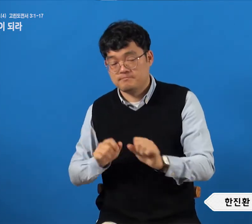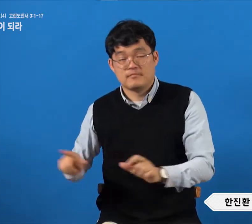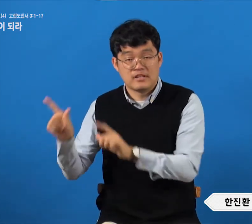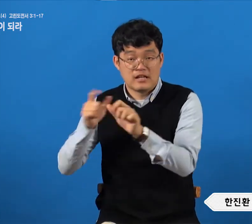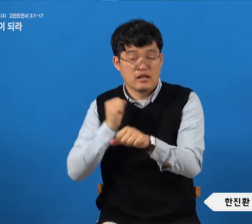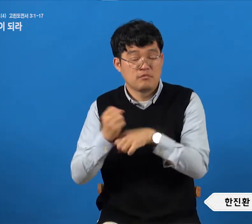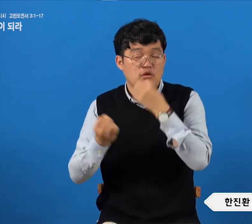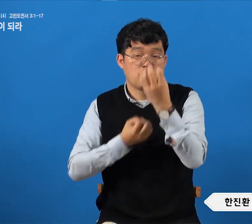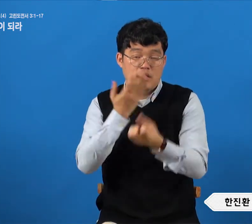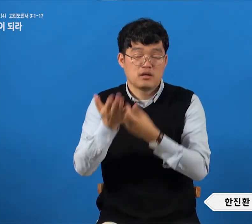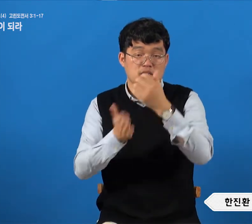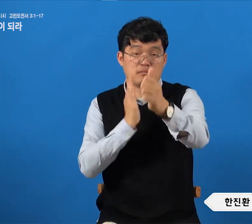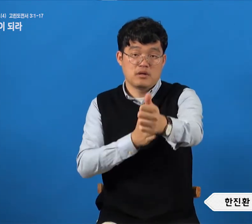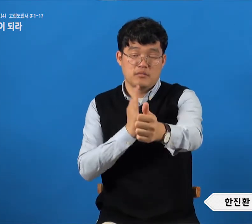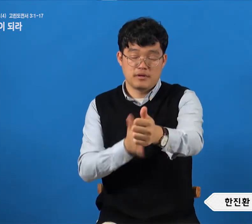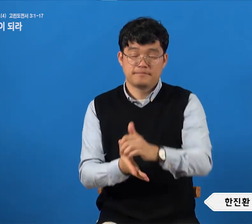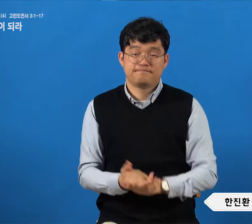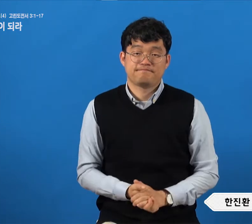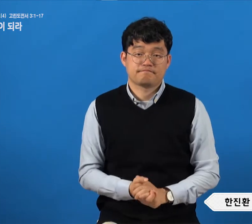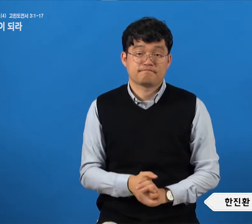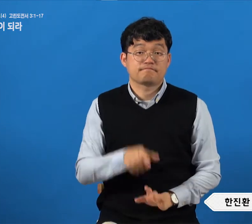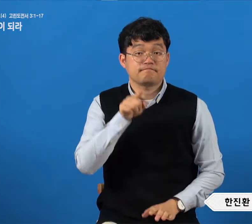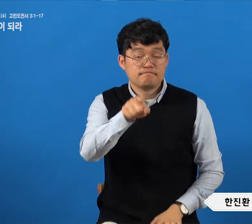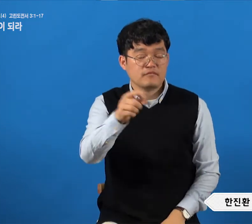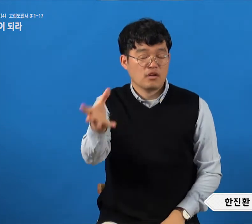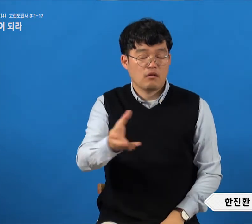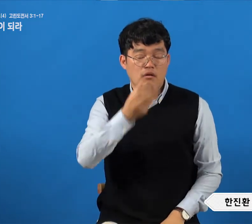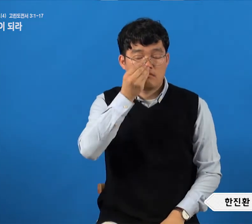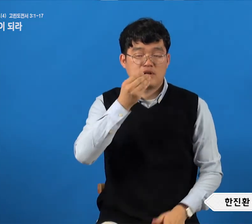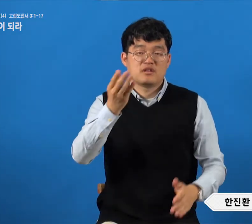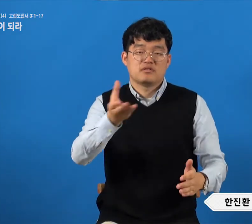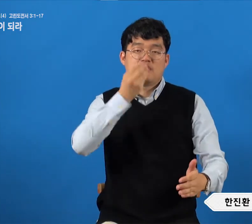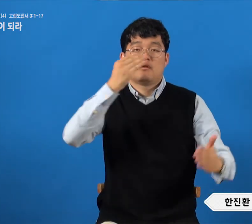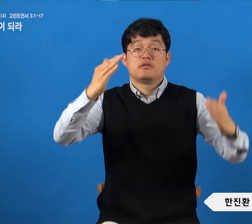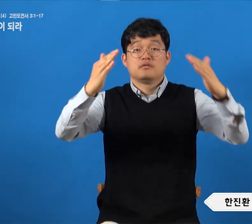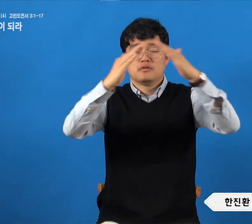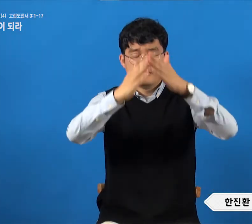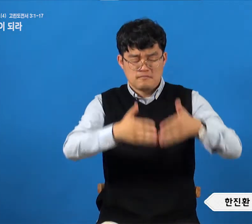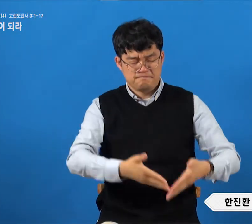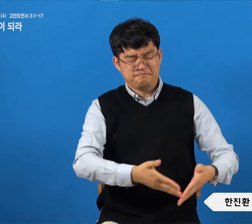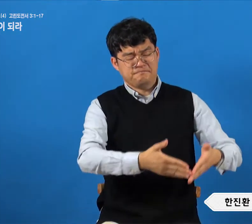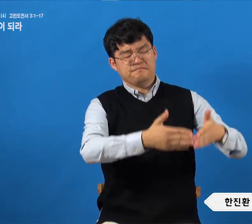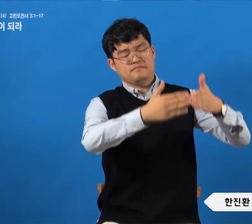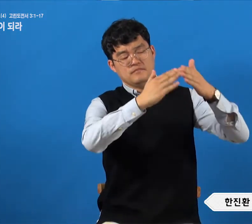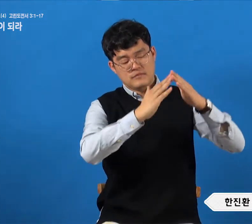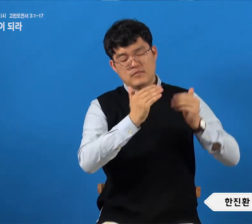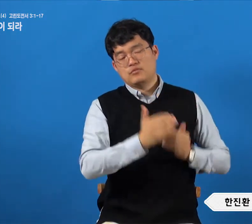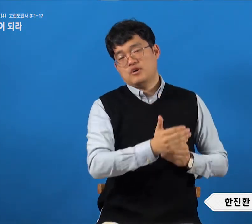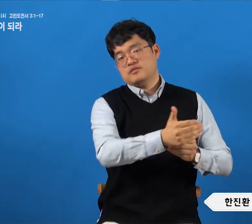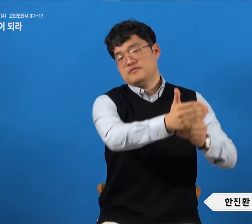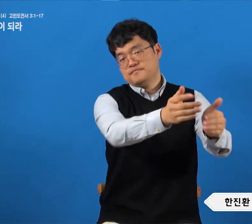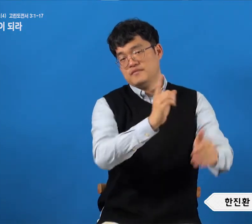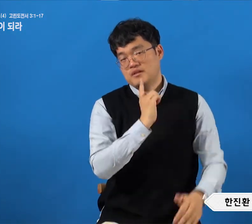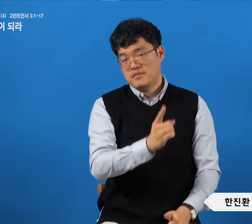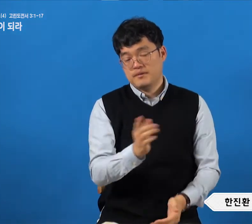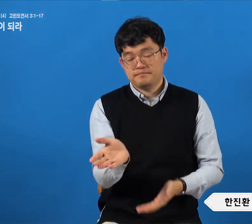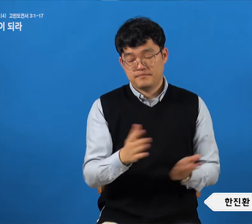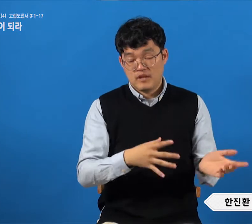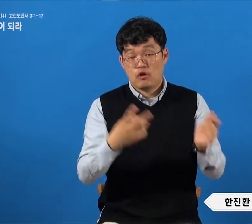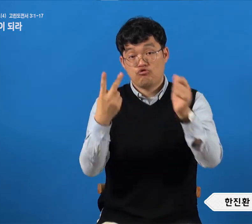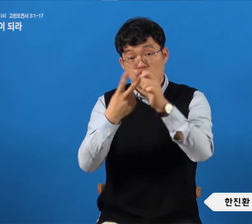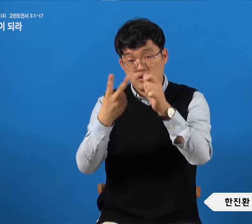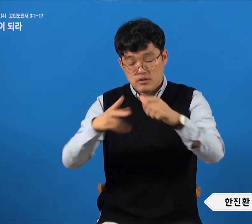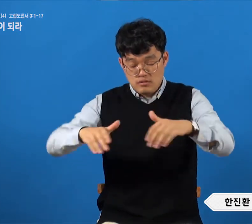중심으로 고백을 할 수 있기를 바랍니다. 그것이 거룩한 성전으로 세워져 가는 것이죠. 그 다음에